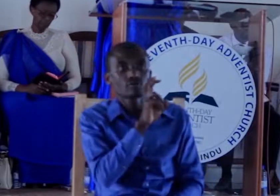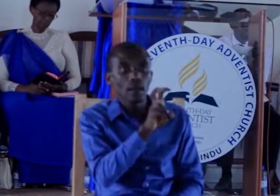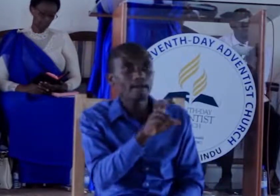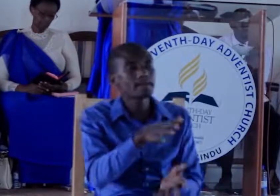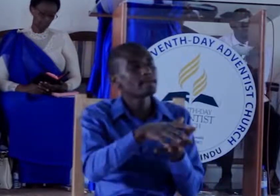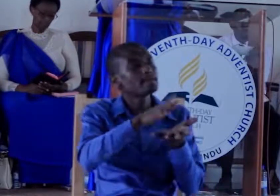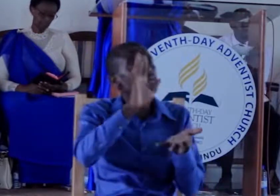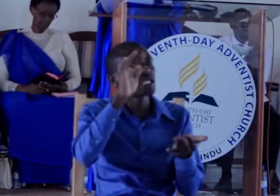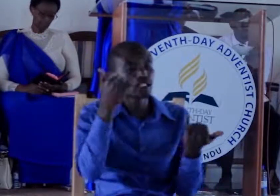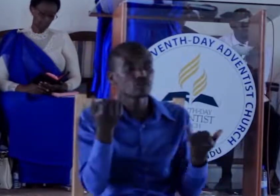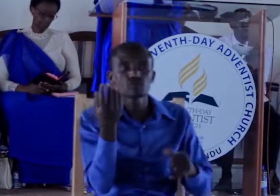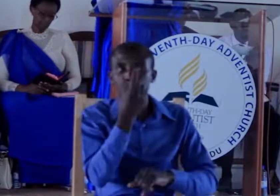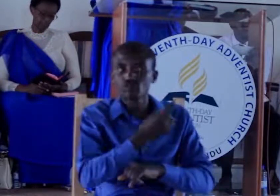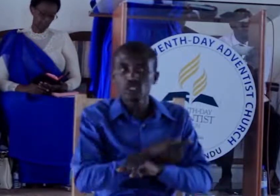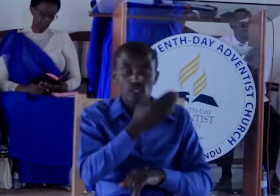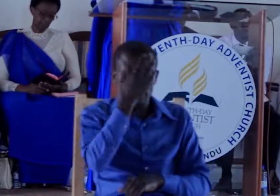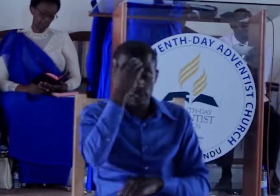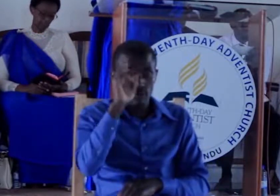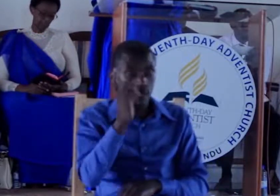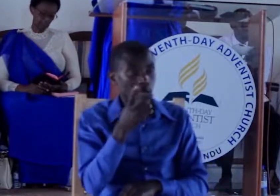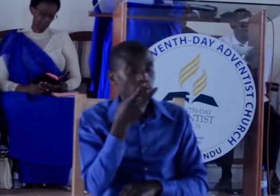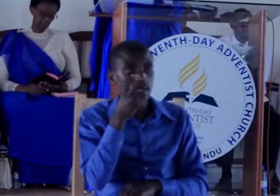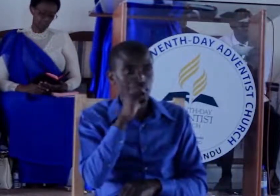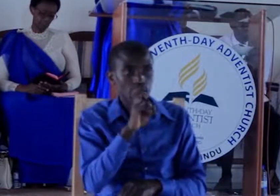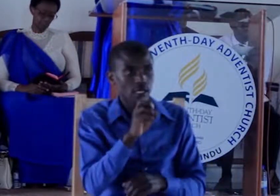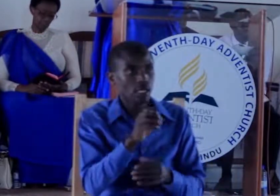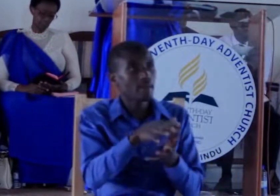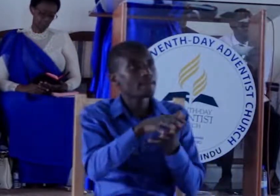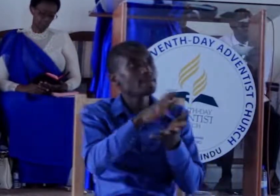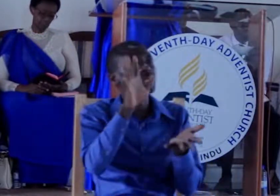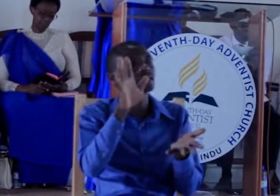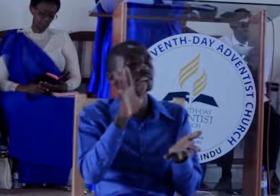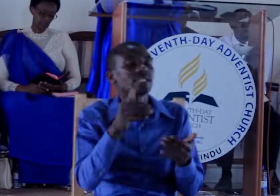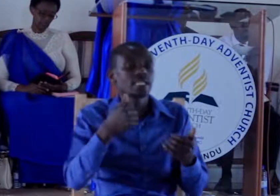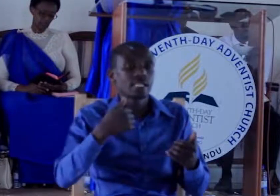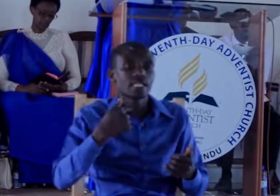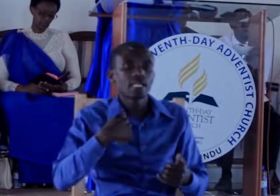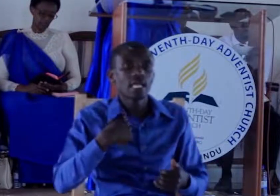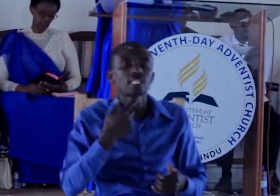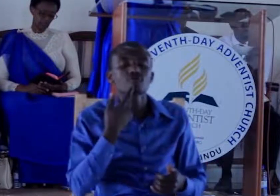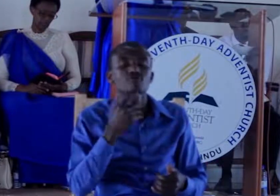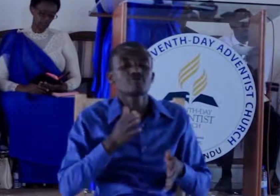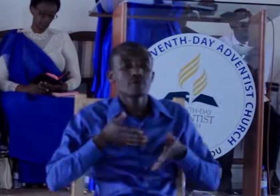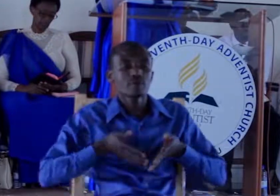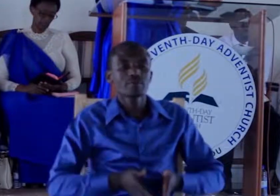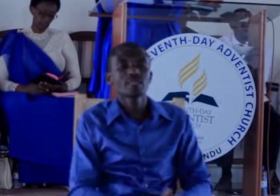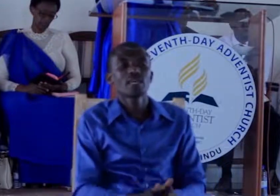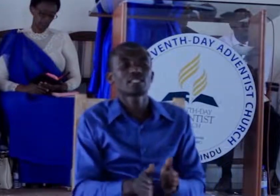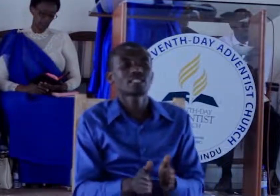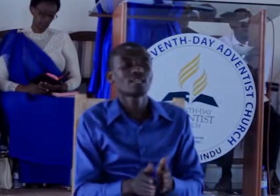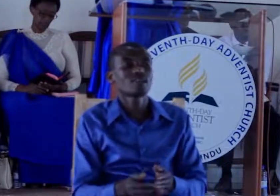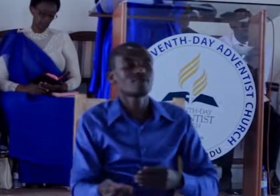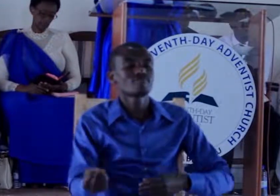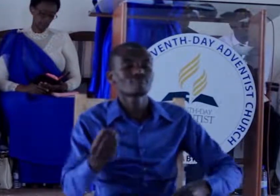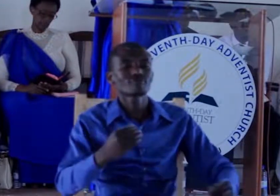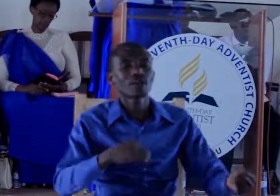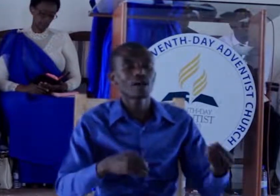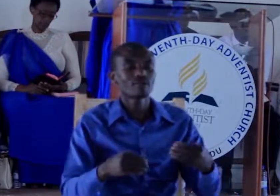uyu munsi kuko ntababonaga mugana mutya nange rero no kubabyaza umusaruro maze tukikorera